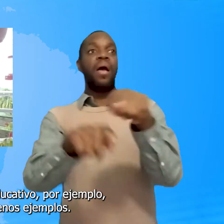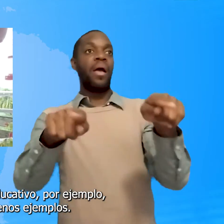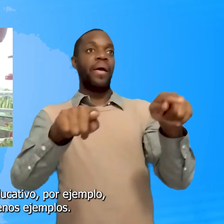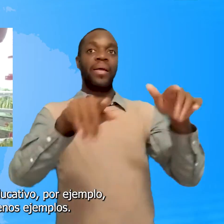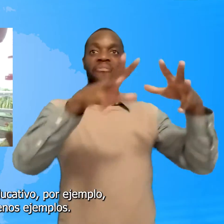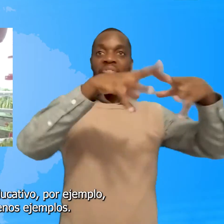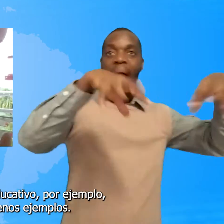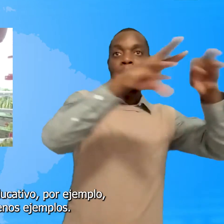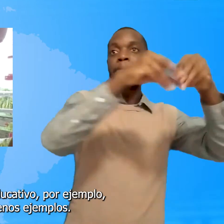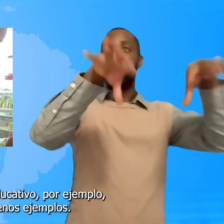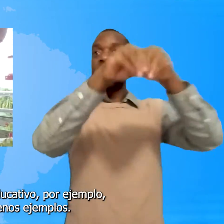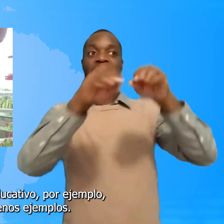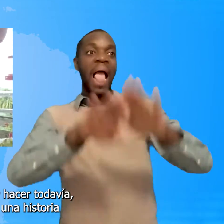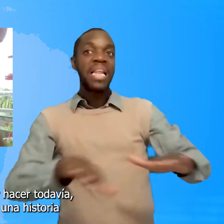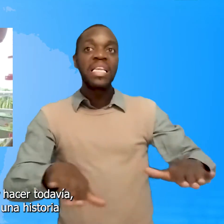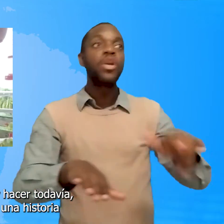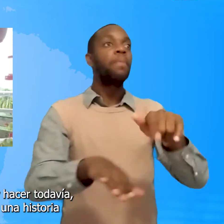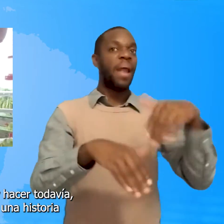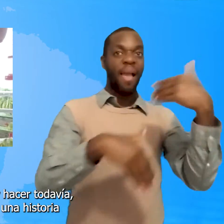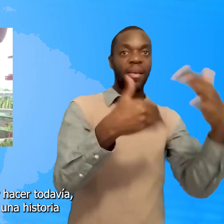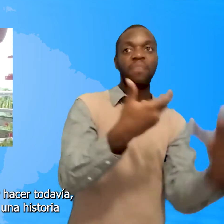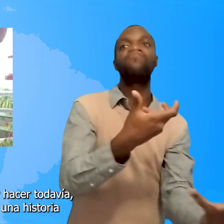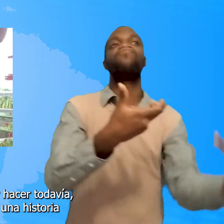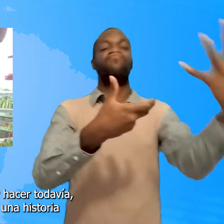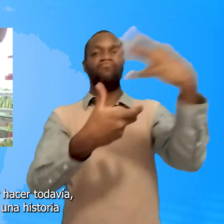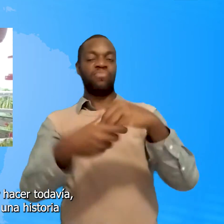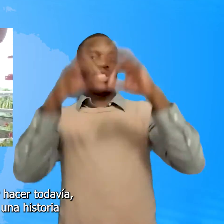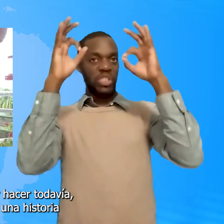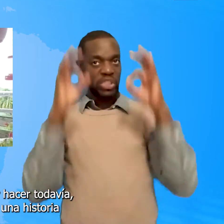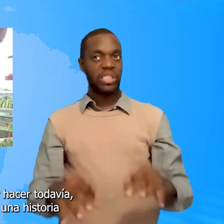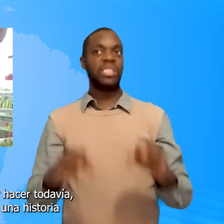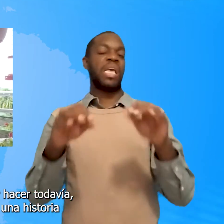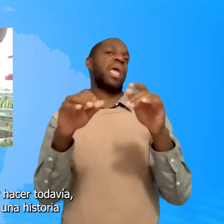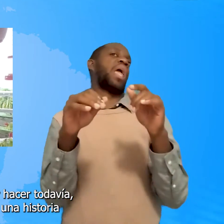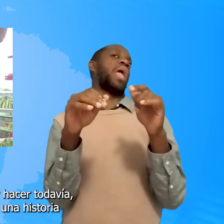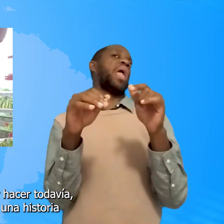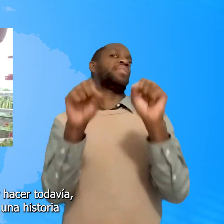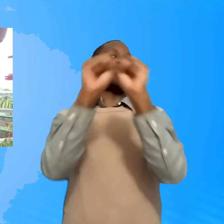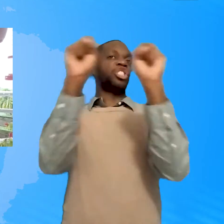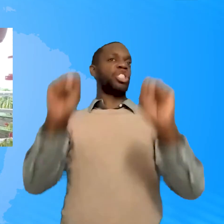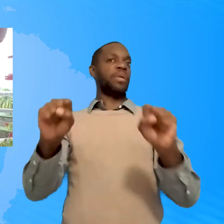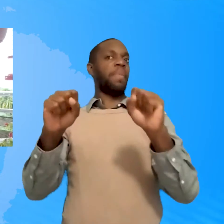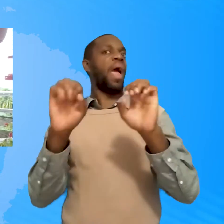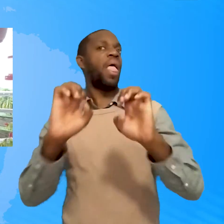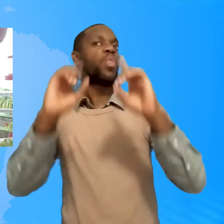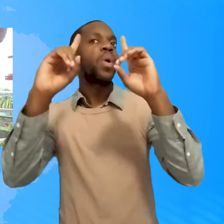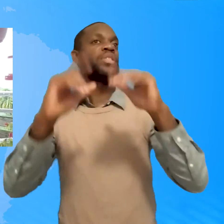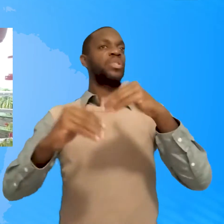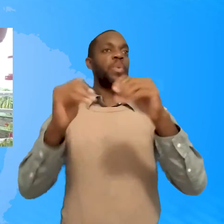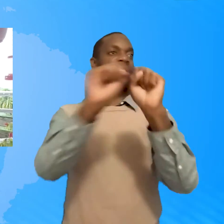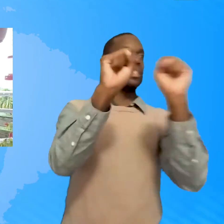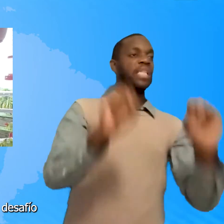Hay varios buenos ejemplos, hay mucho por hacer todavía, porque hay una historia